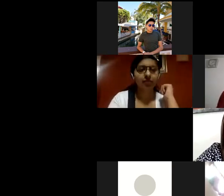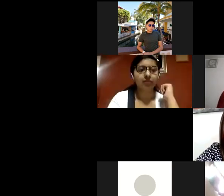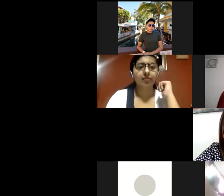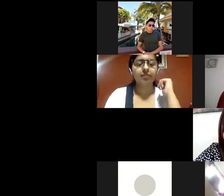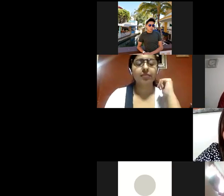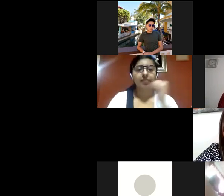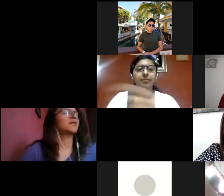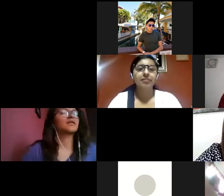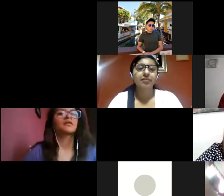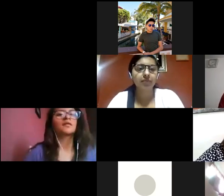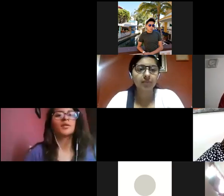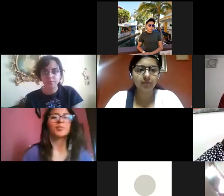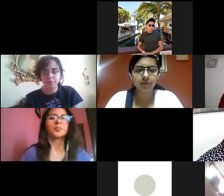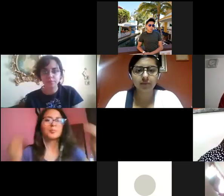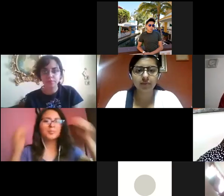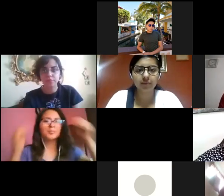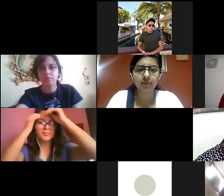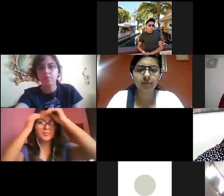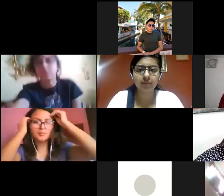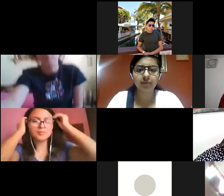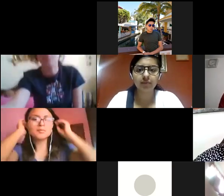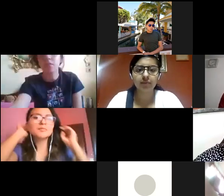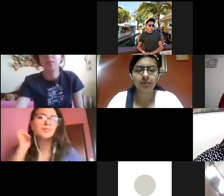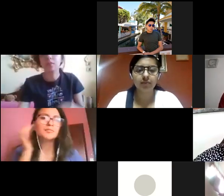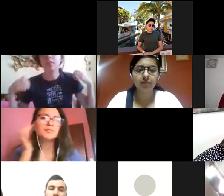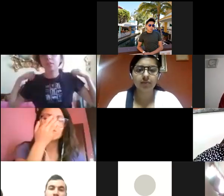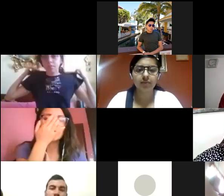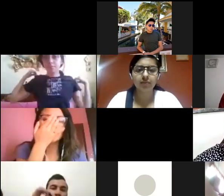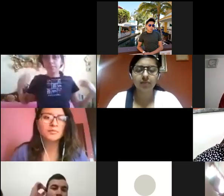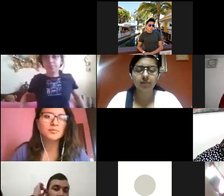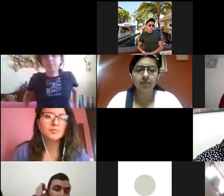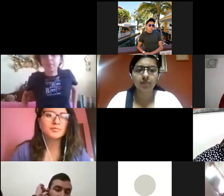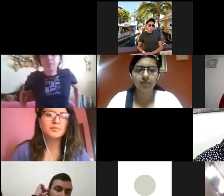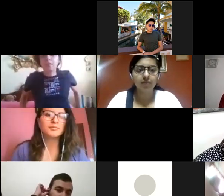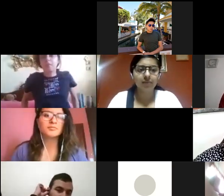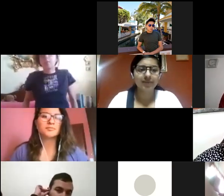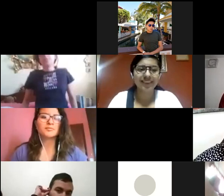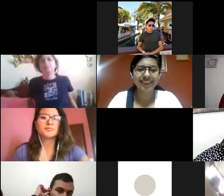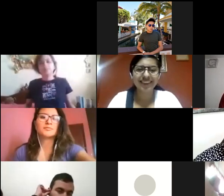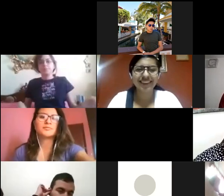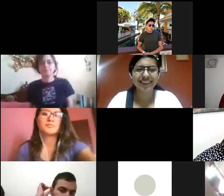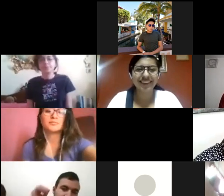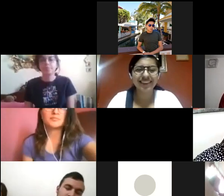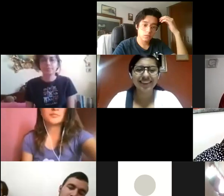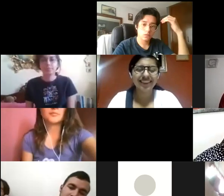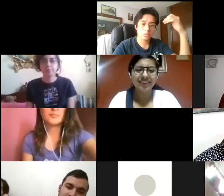Muy bien, espero que no se nos trabe, porque creo que prender la cámara gasta un poquito más. Ok, vamos a dar inicio,